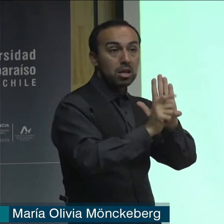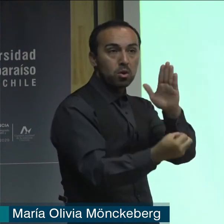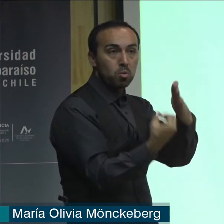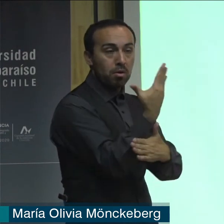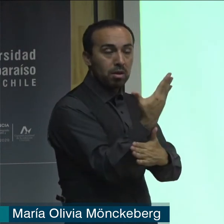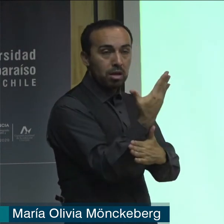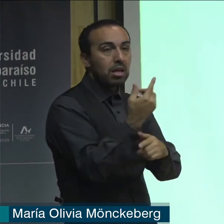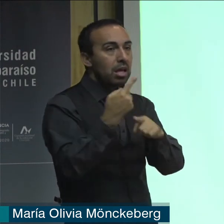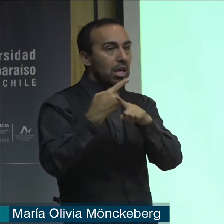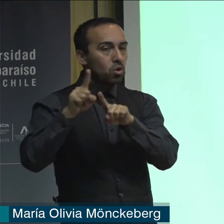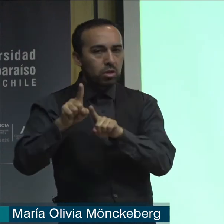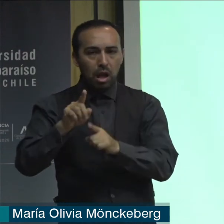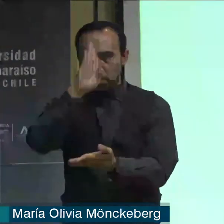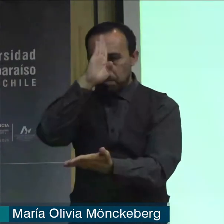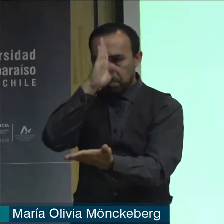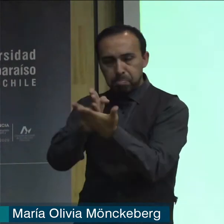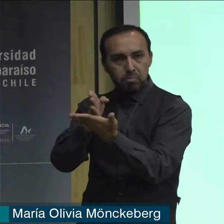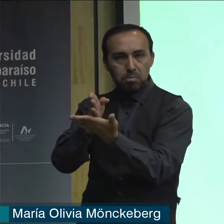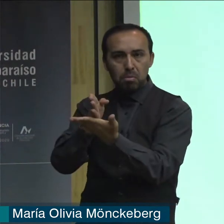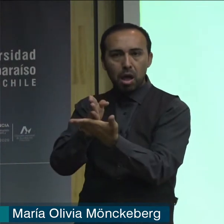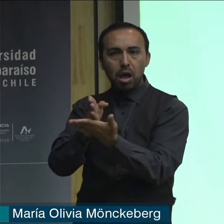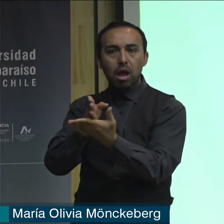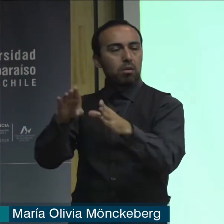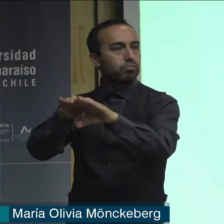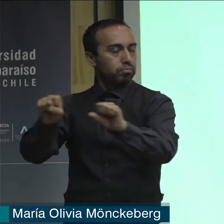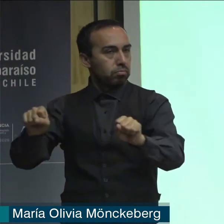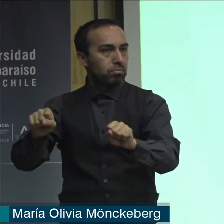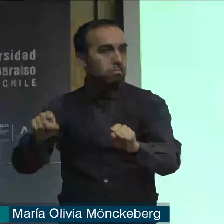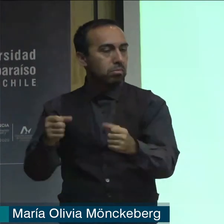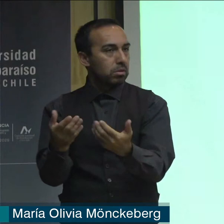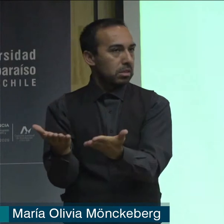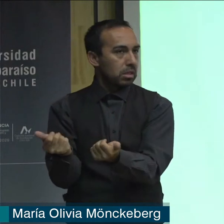requerir de decisiones que se puedan tomar